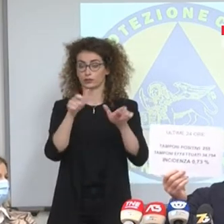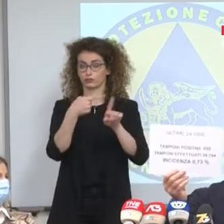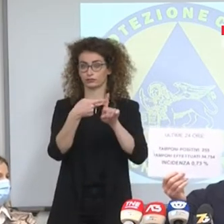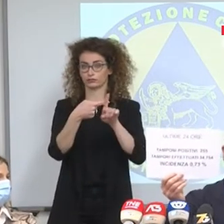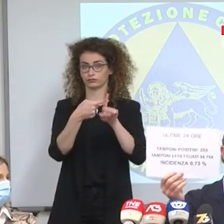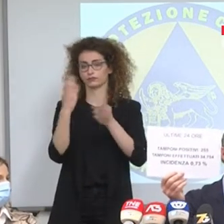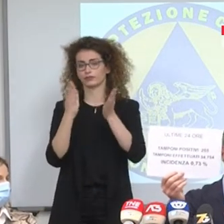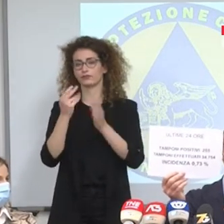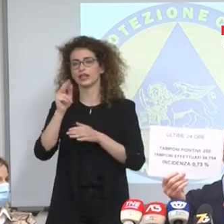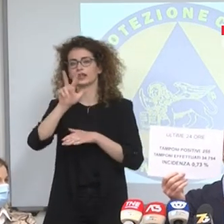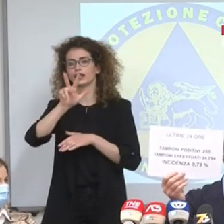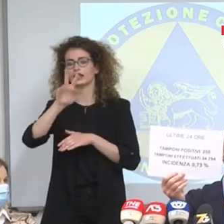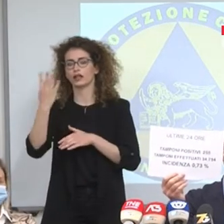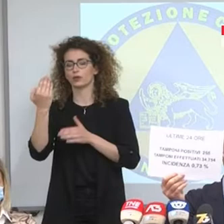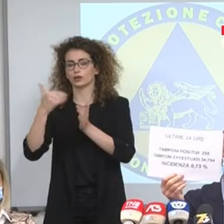Positivi su